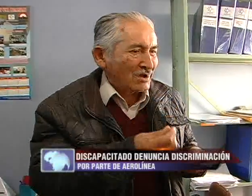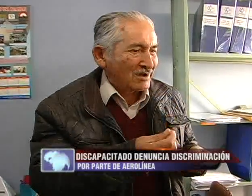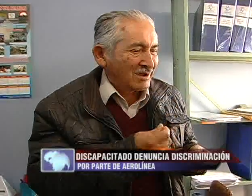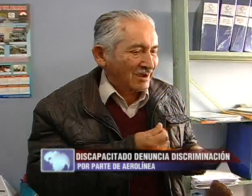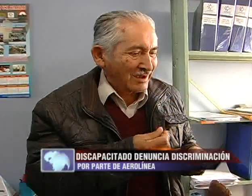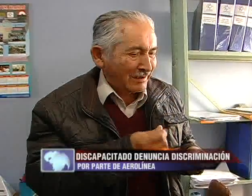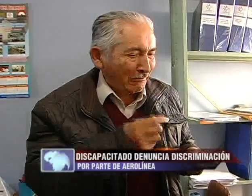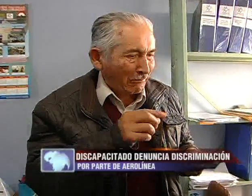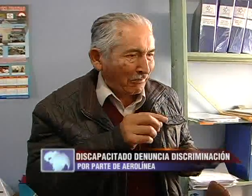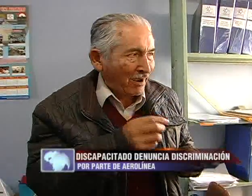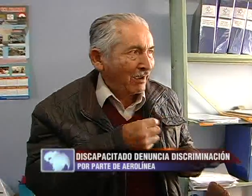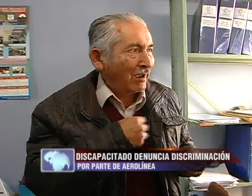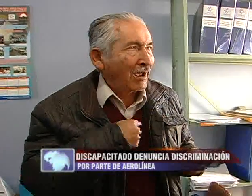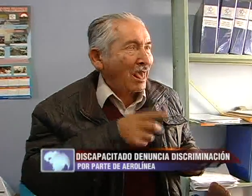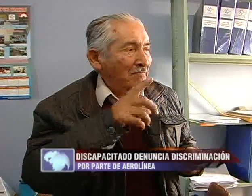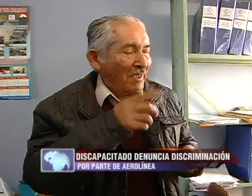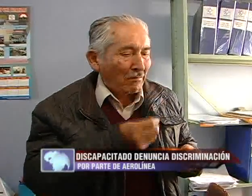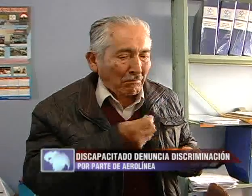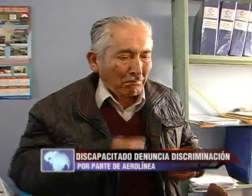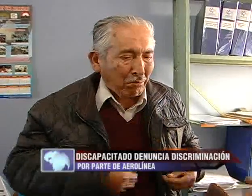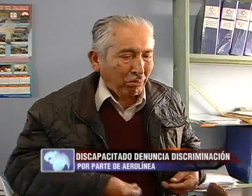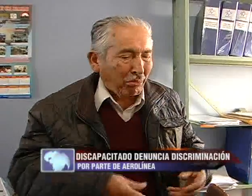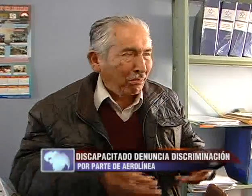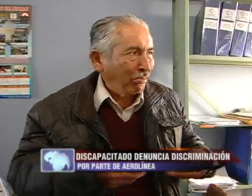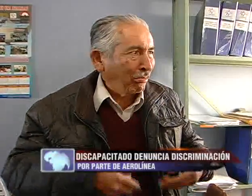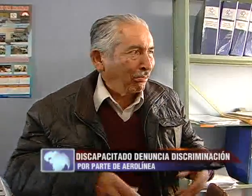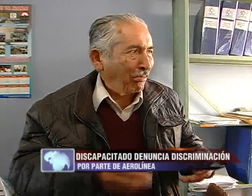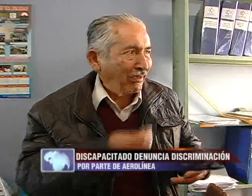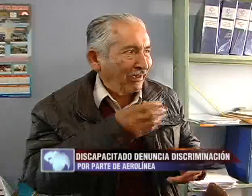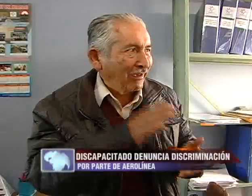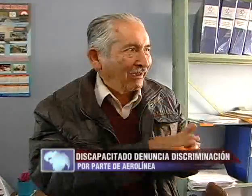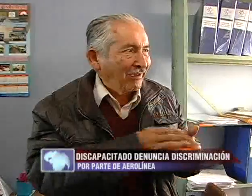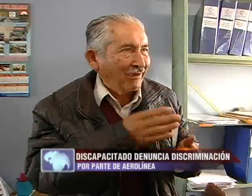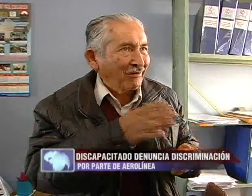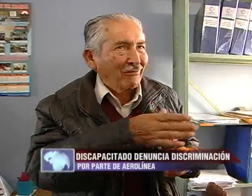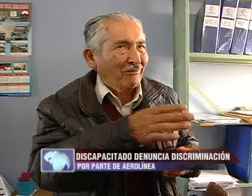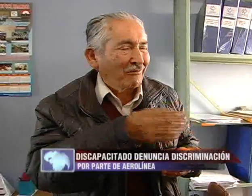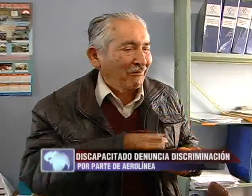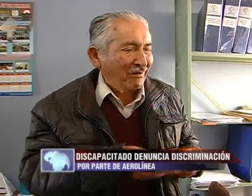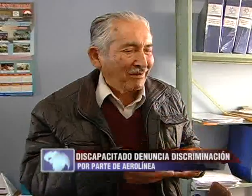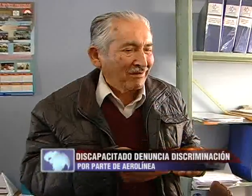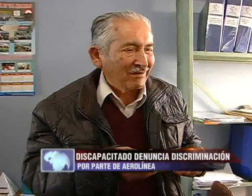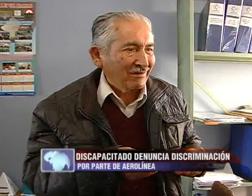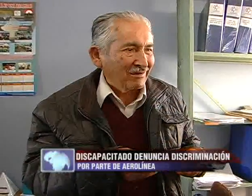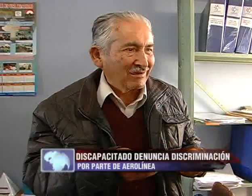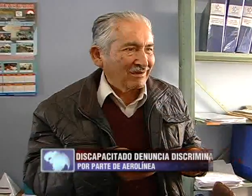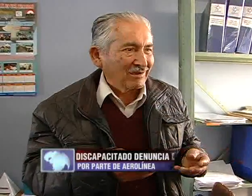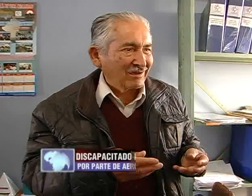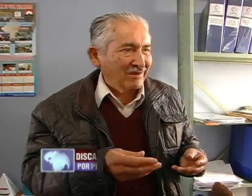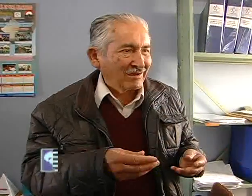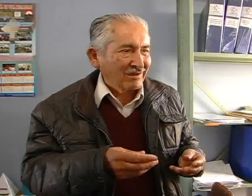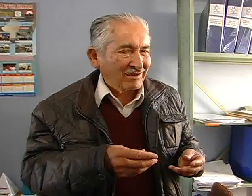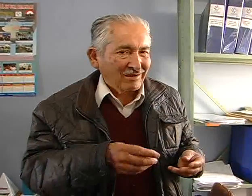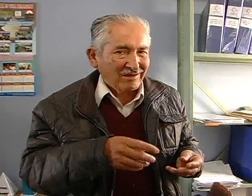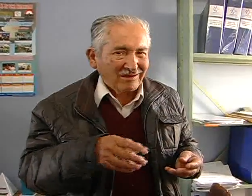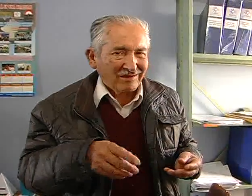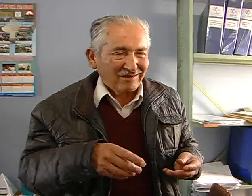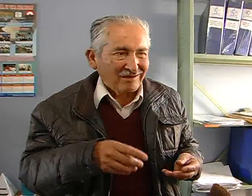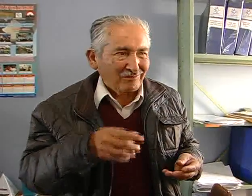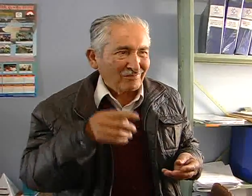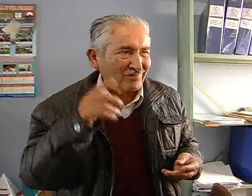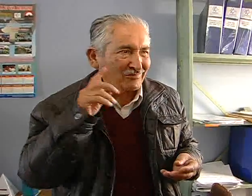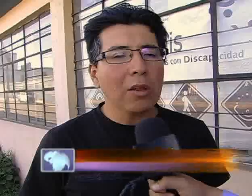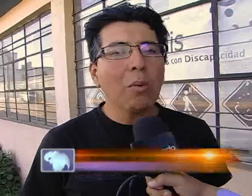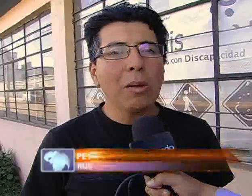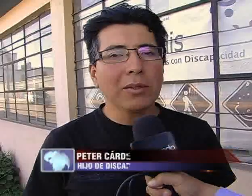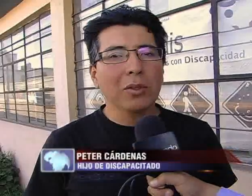impiden que un discapacitado aborde el avión. El caso llamó también la atención de algunos congresistas, quienes iniciaron una